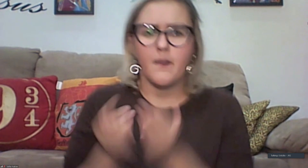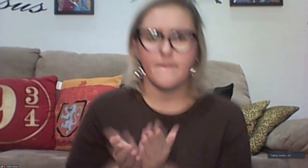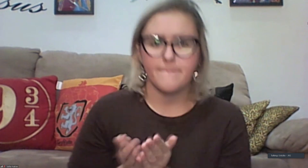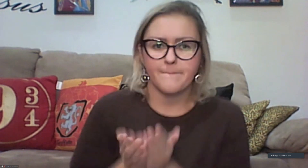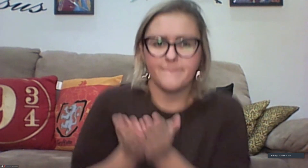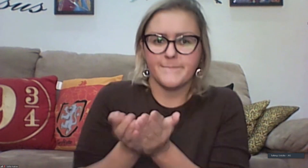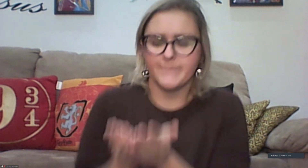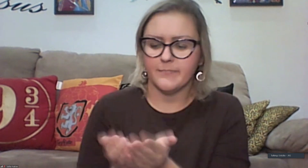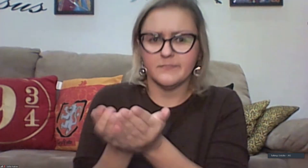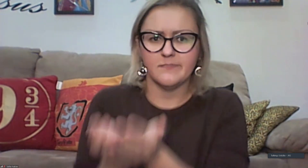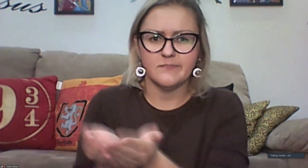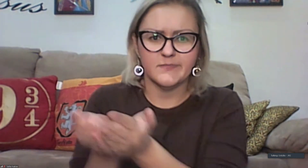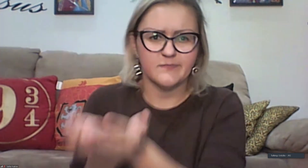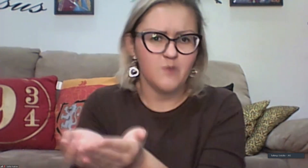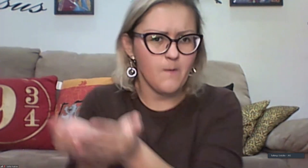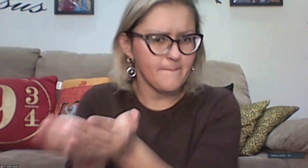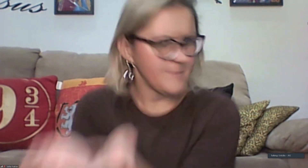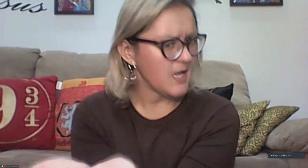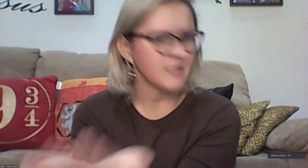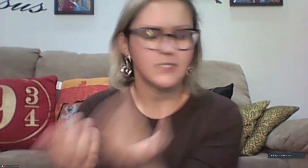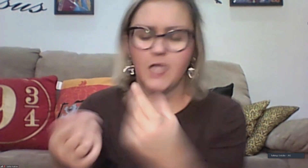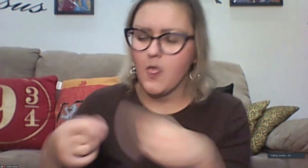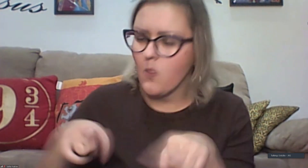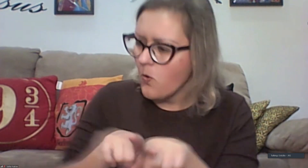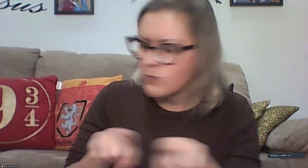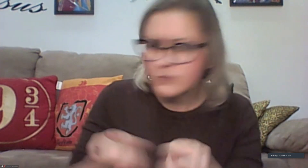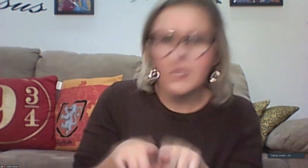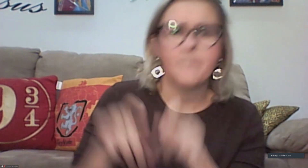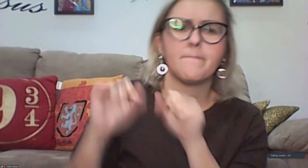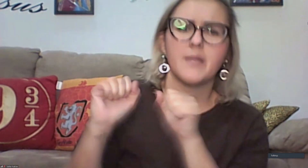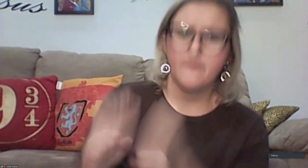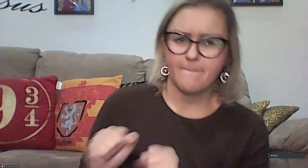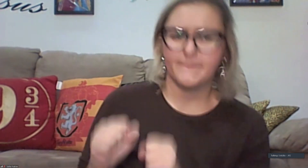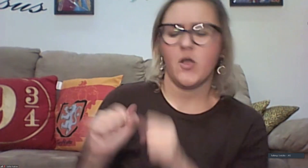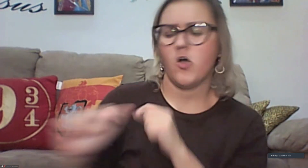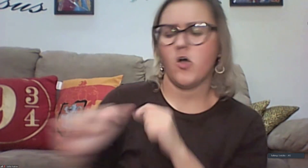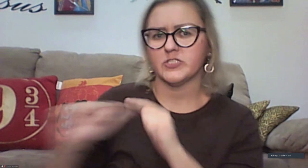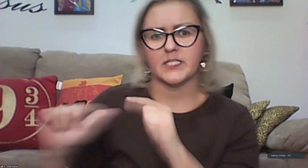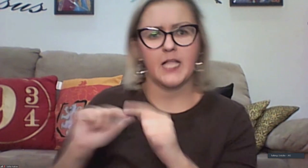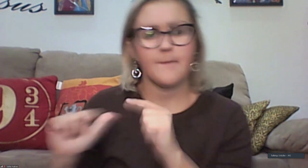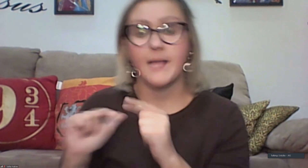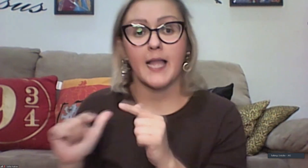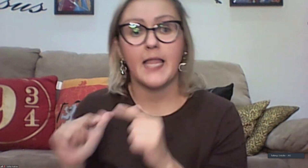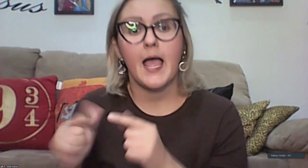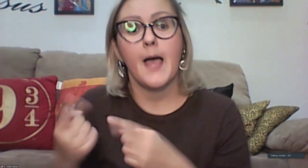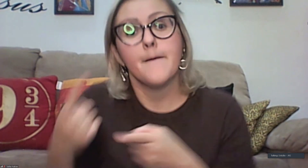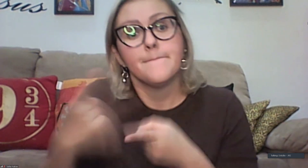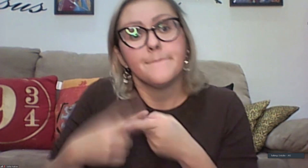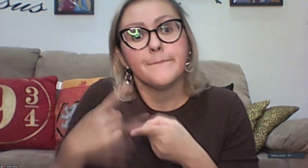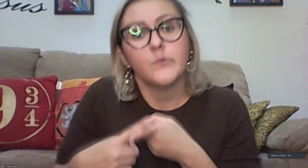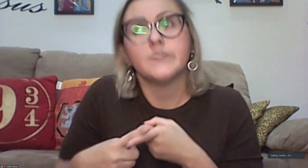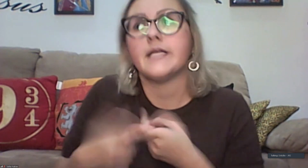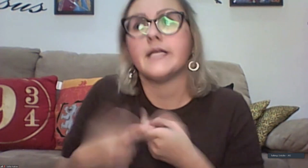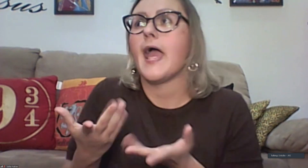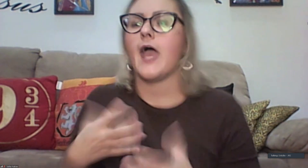e fazer diversas formas. Você pode trabalhar de diversas formas, porque, por exemplo,